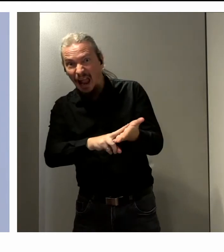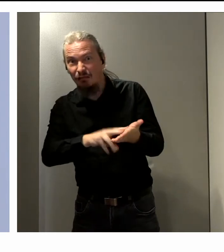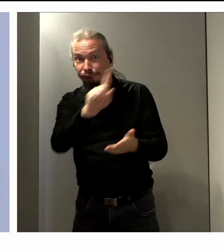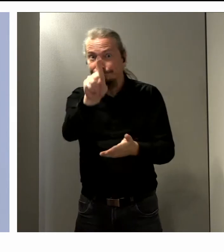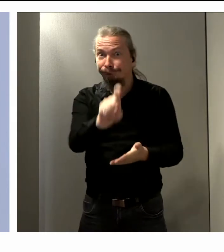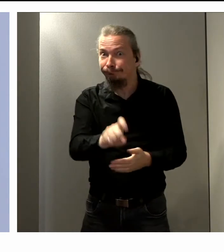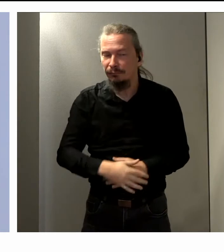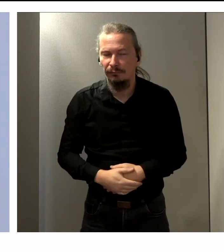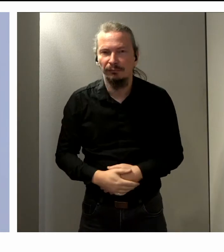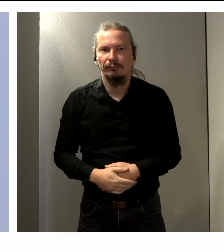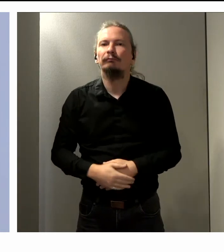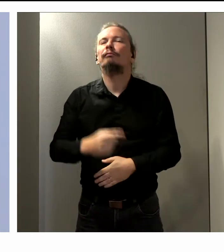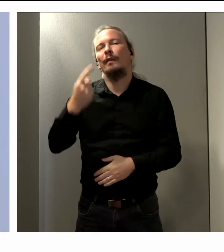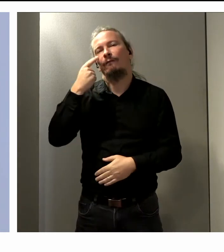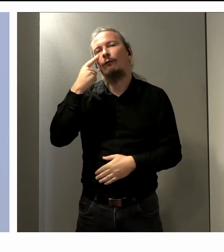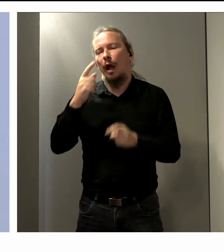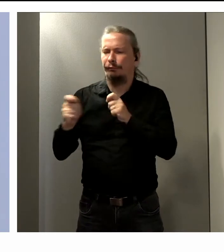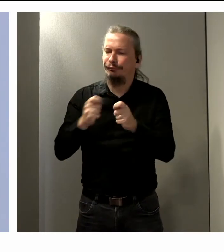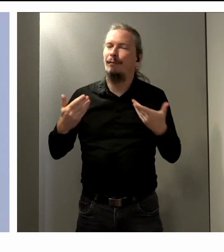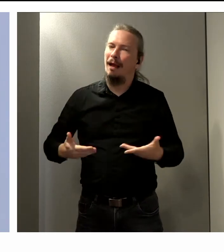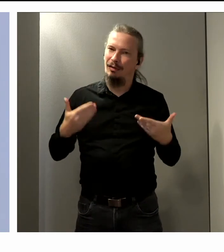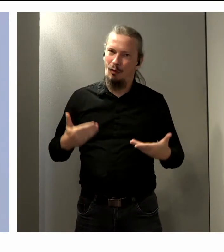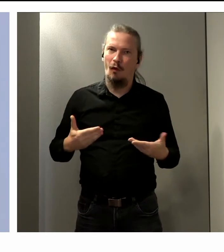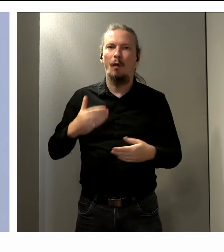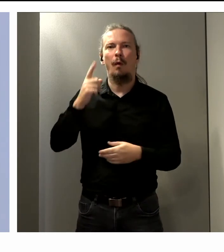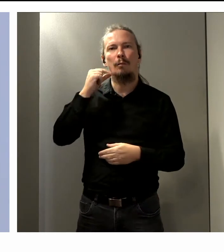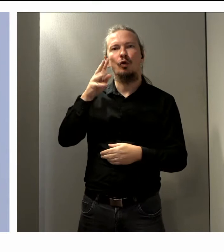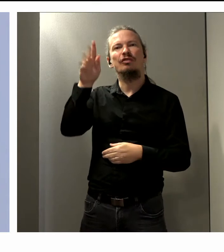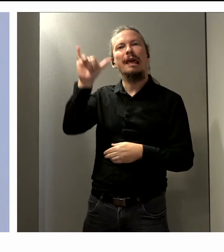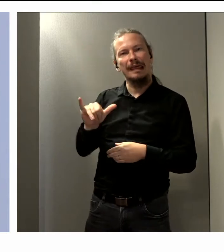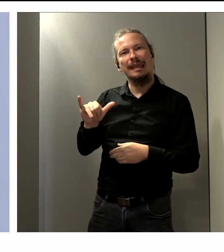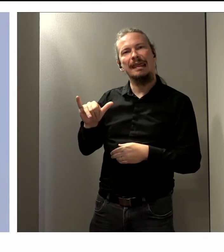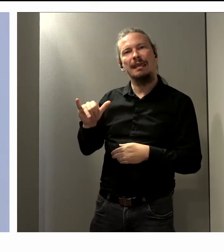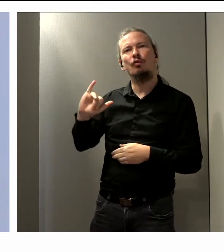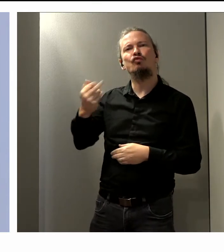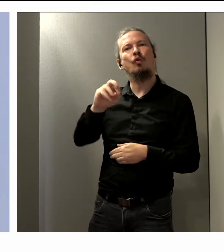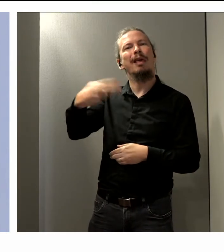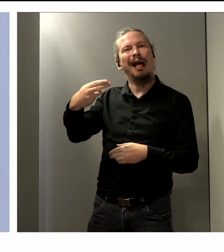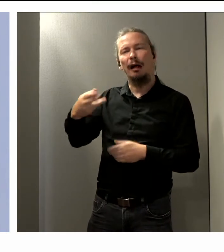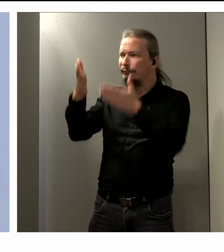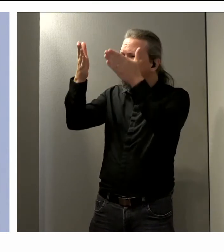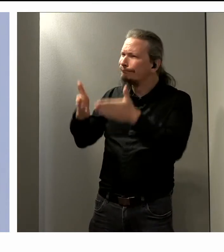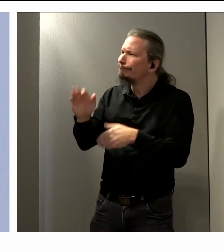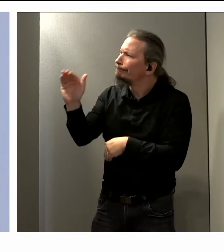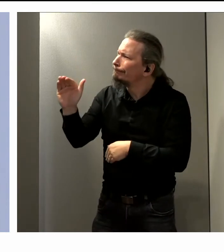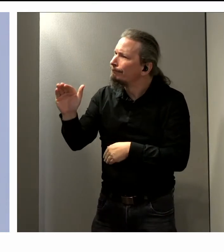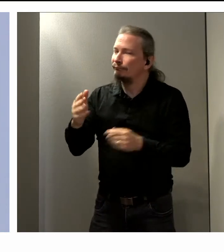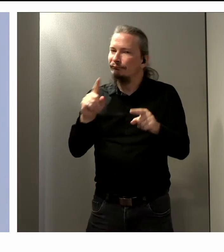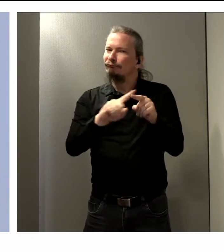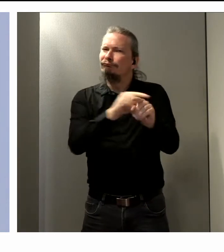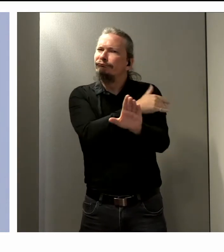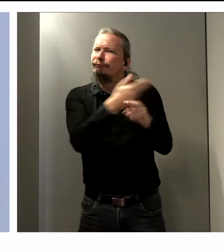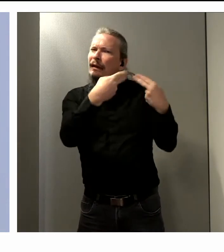réalité? C'est ce que nous allons voir dès à présent avec Julien Thierry. Julien, par rapport à ces quelques